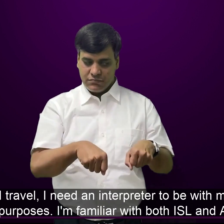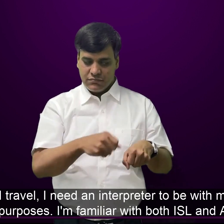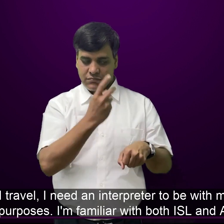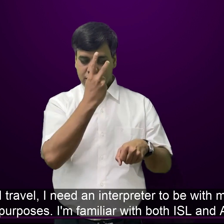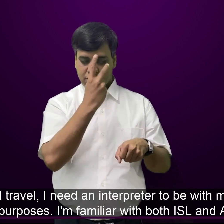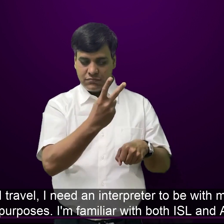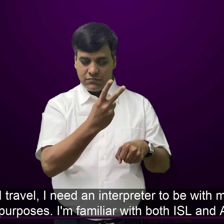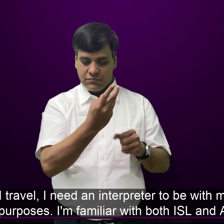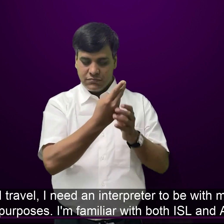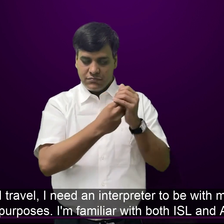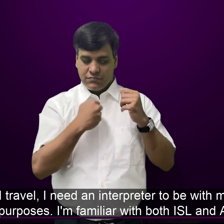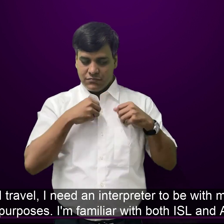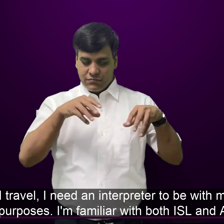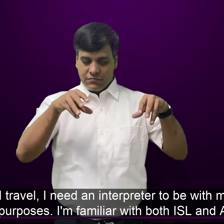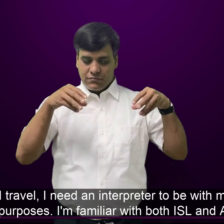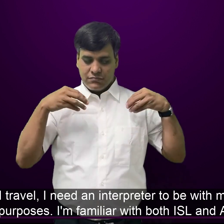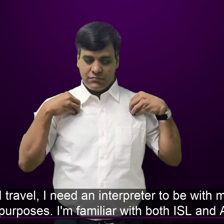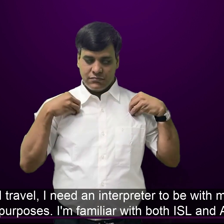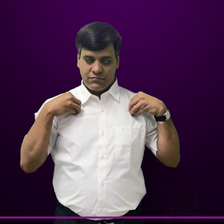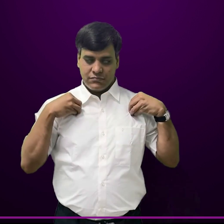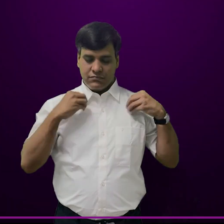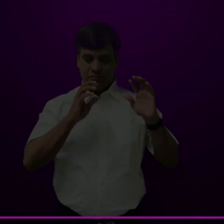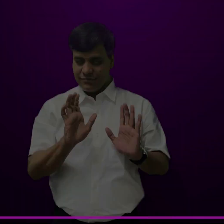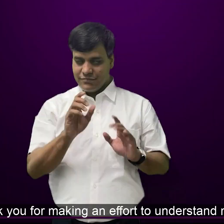भाषा व अमेरिकी सांकेतिक भाषा